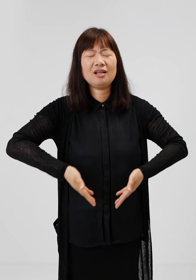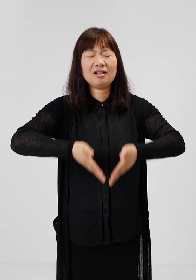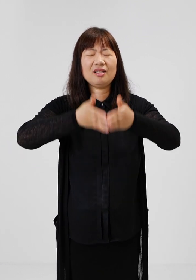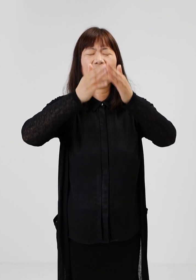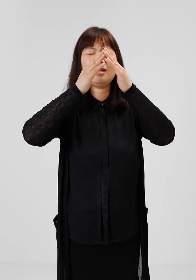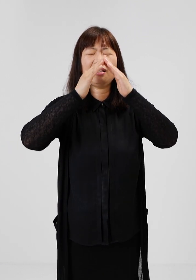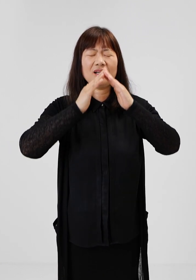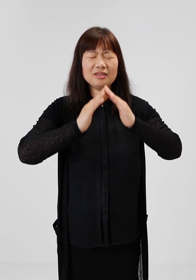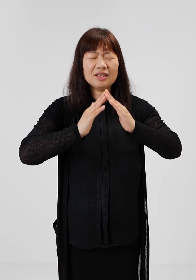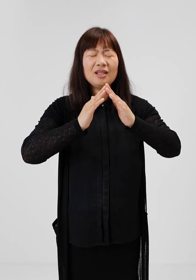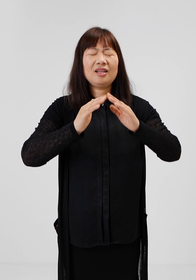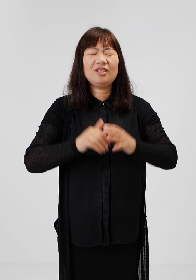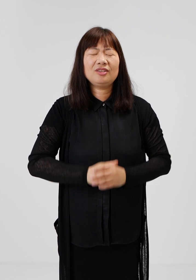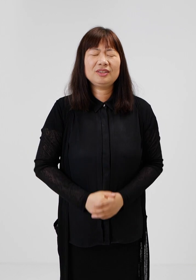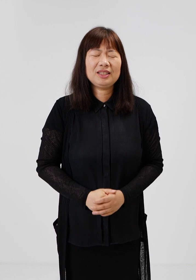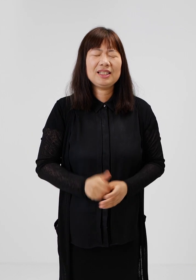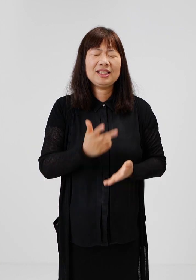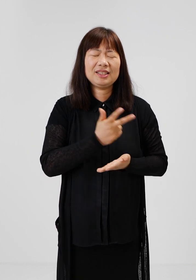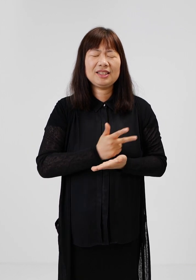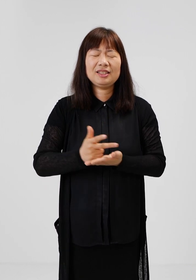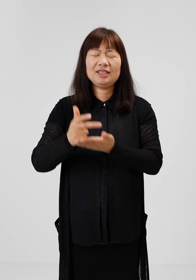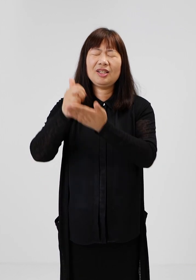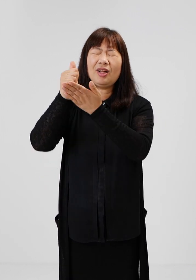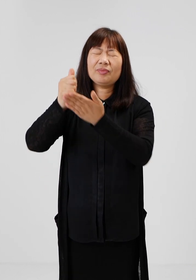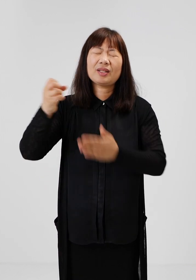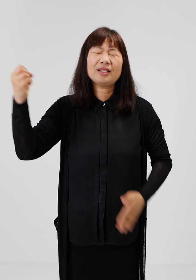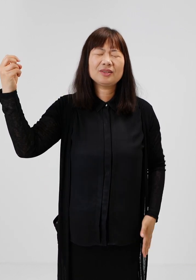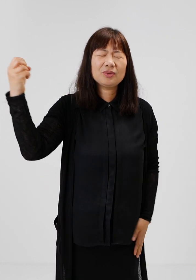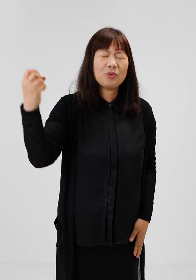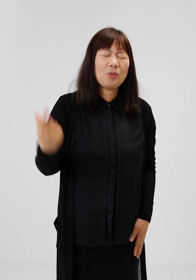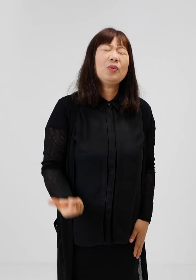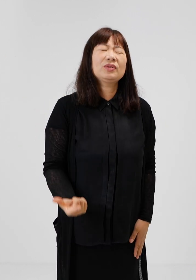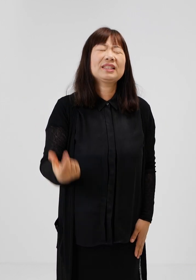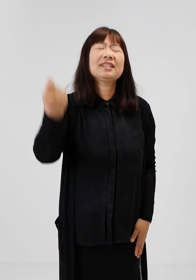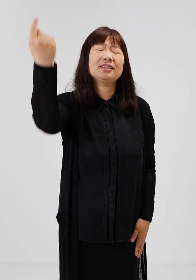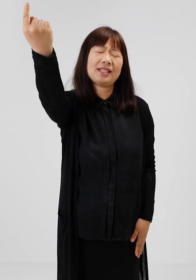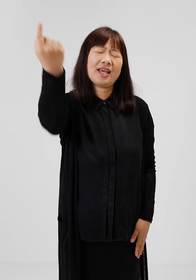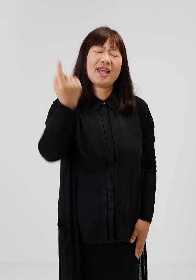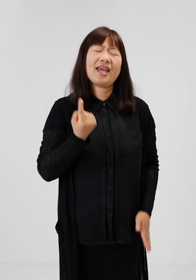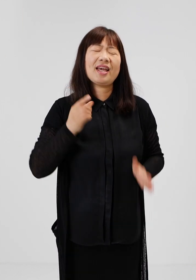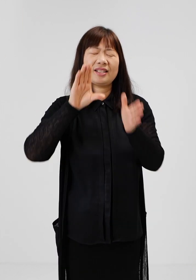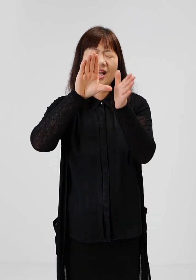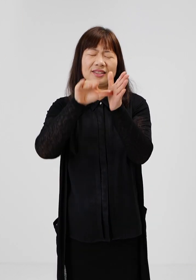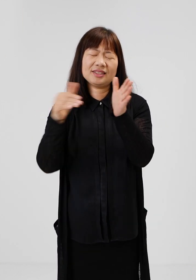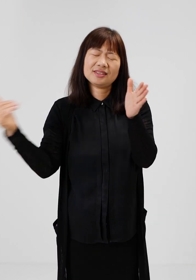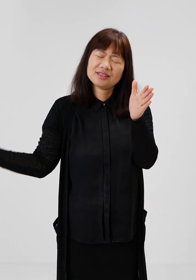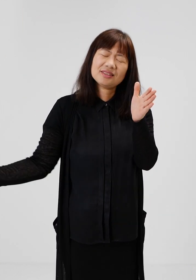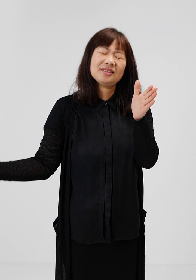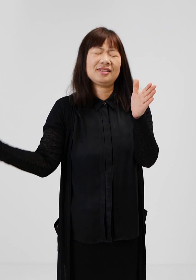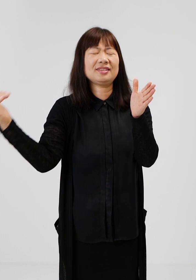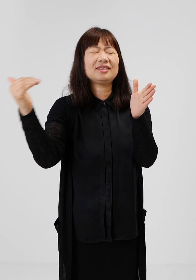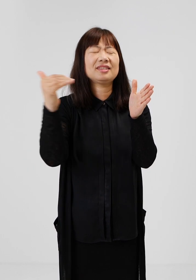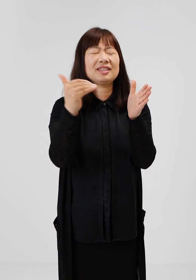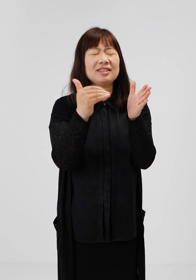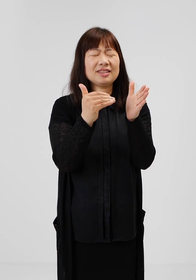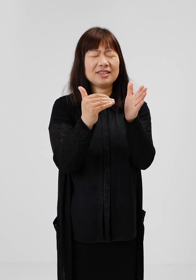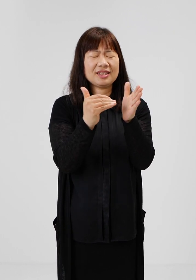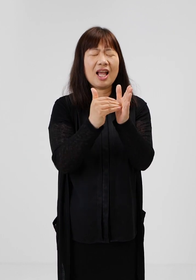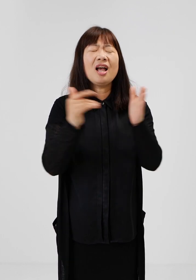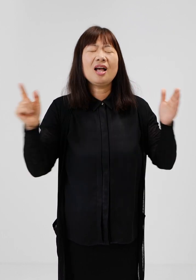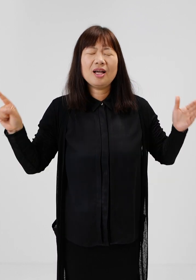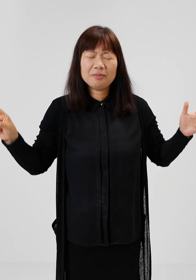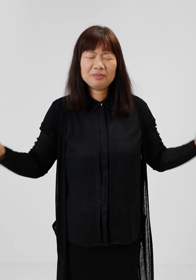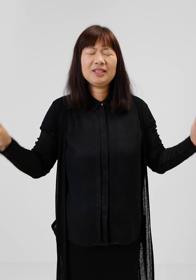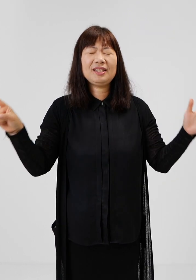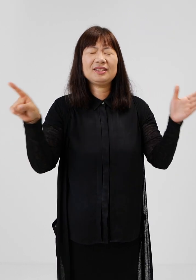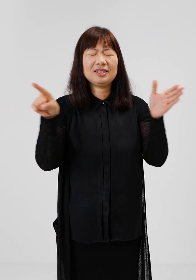세워가리라. 주님 곧 오실 우리 다시 한번 믿음나여 다 같이 손을 높이